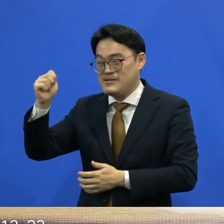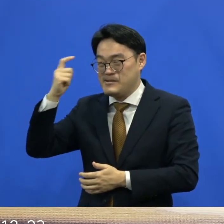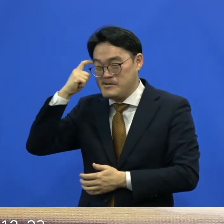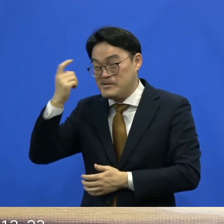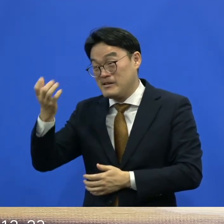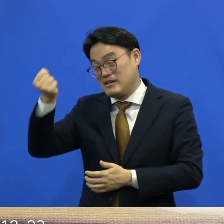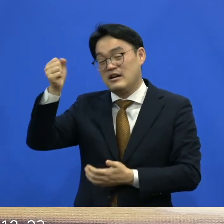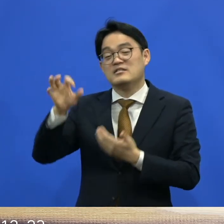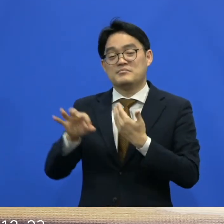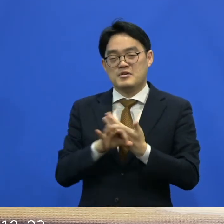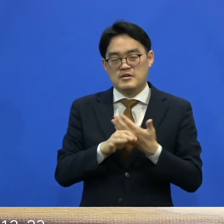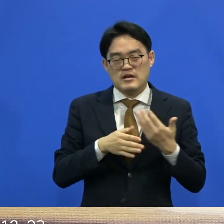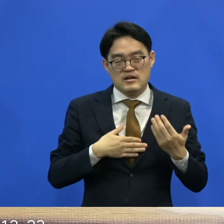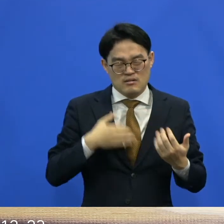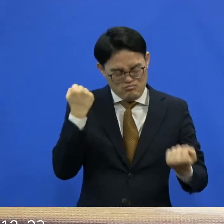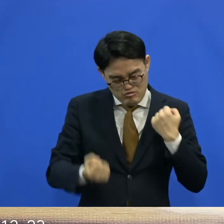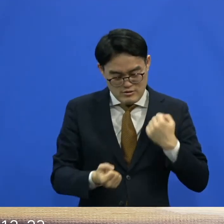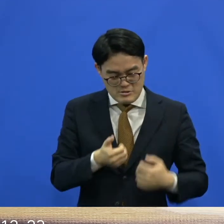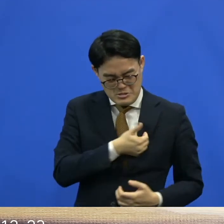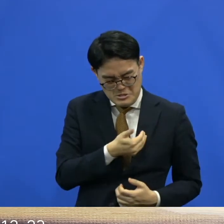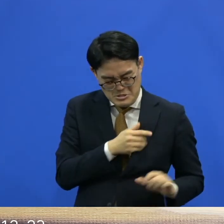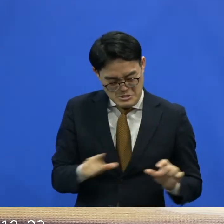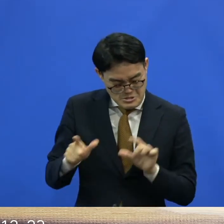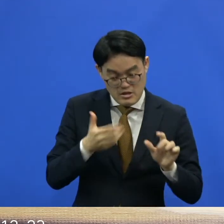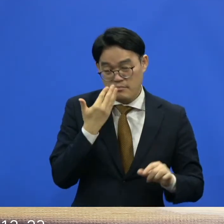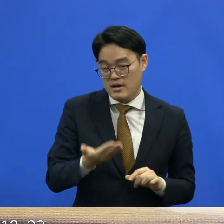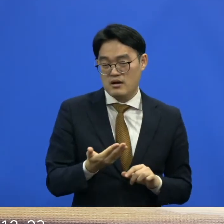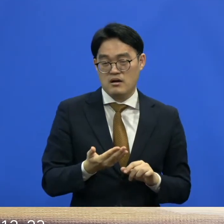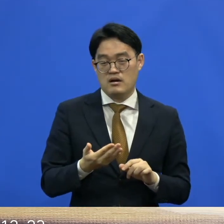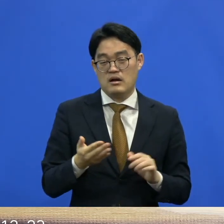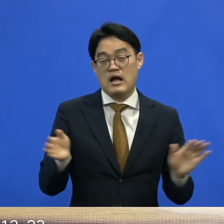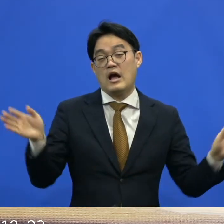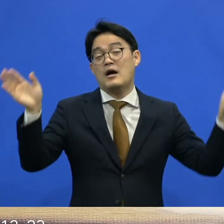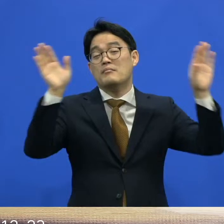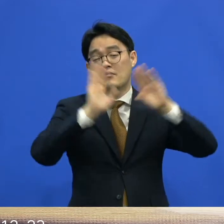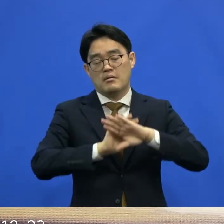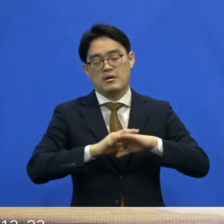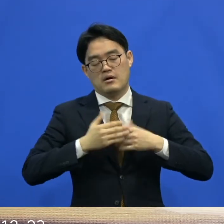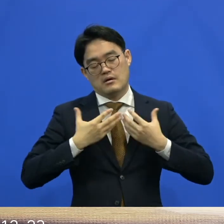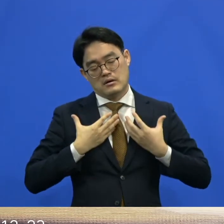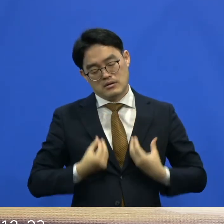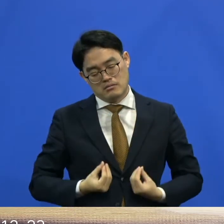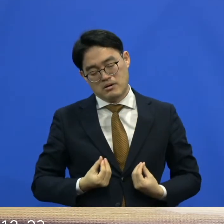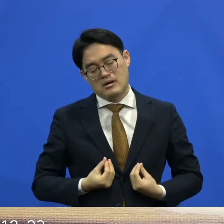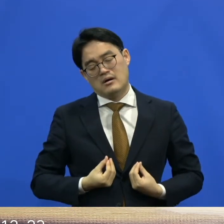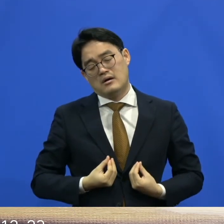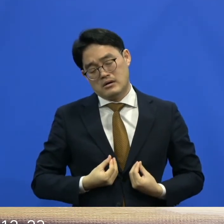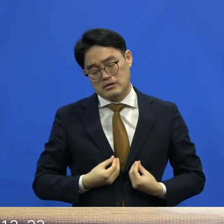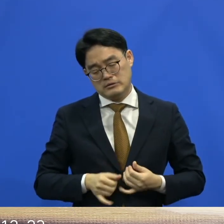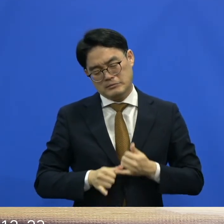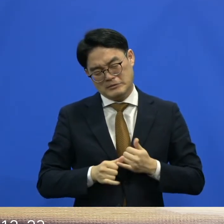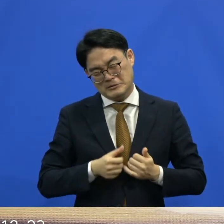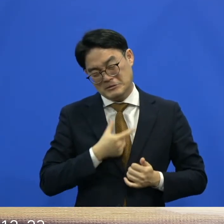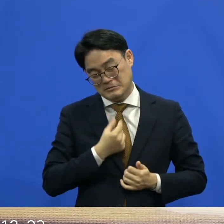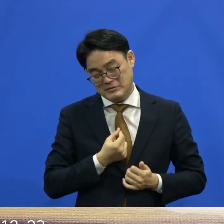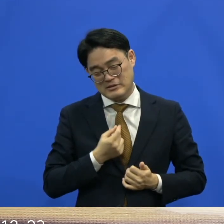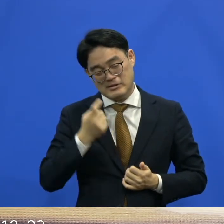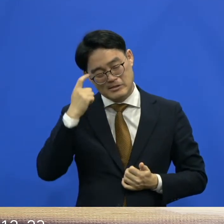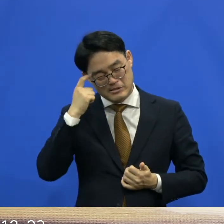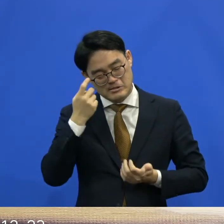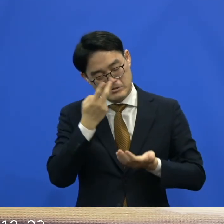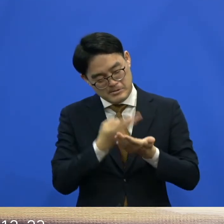저녁에는 절망 속에 들어누워요. 죽고 싶어요. 그러나 절망 속에서도 한 가닥의 희망 때문에 아침에 일어나는.